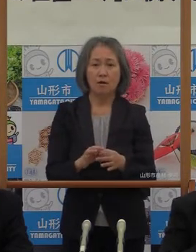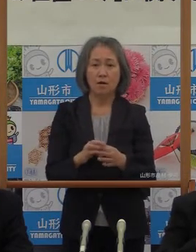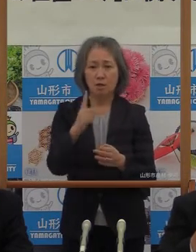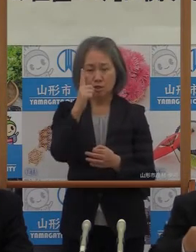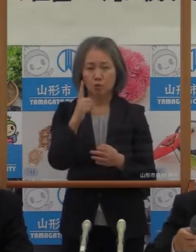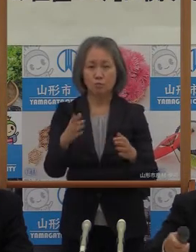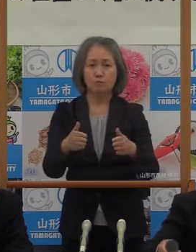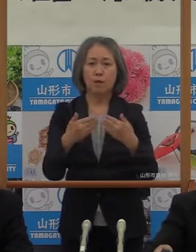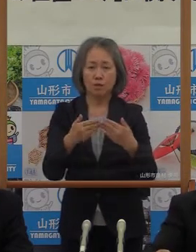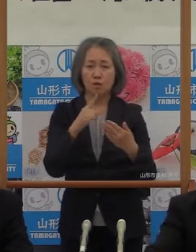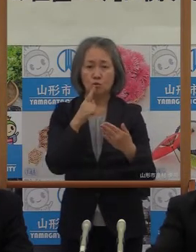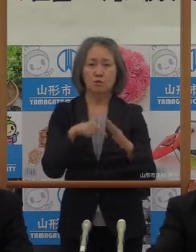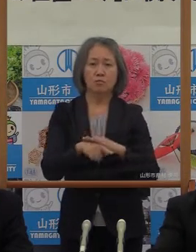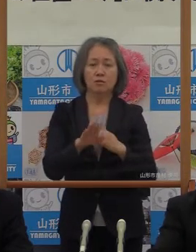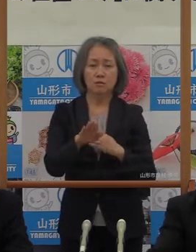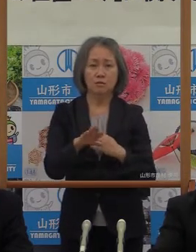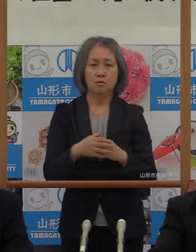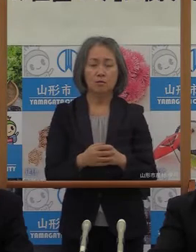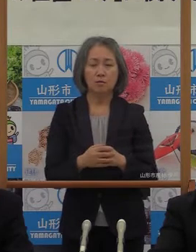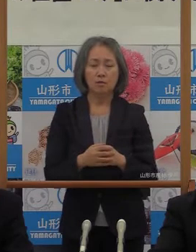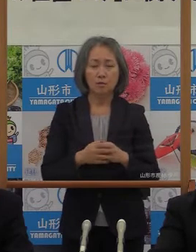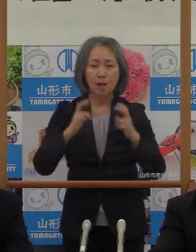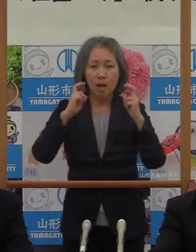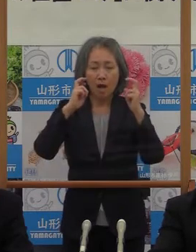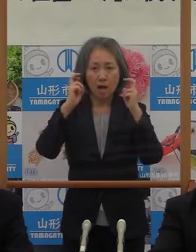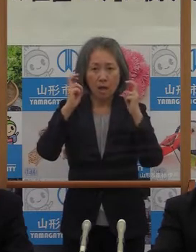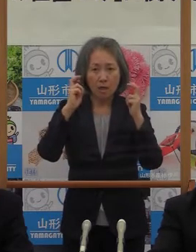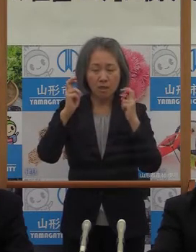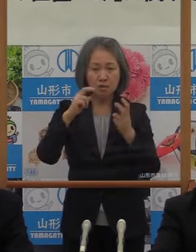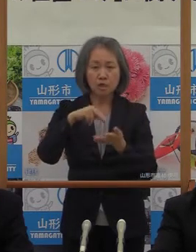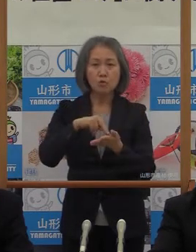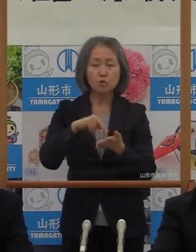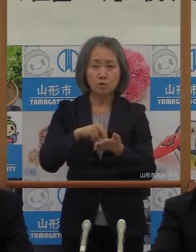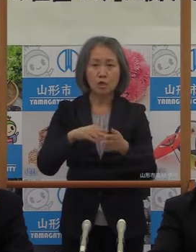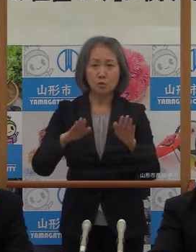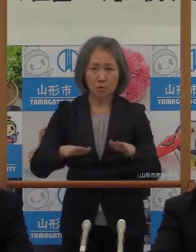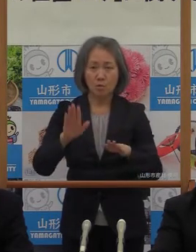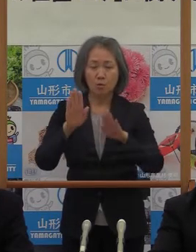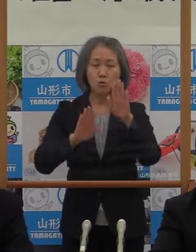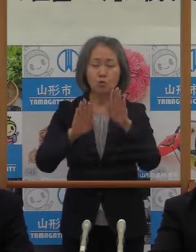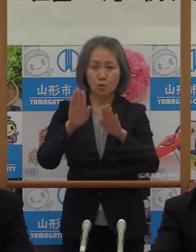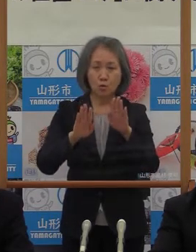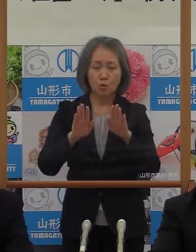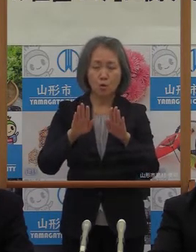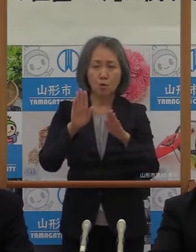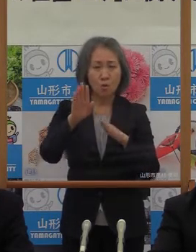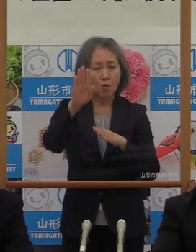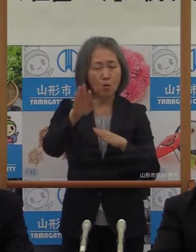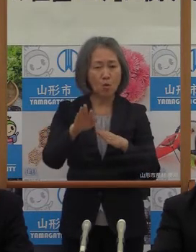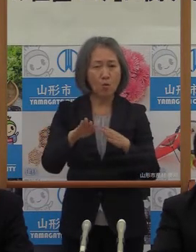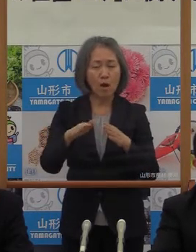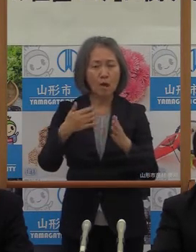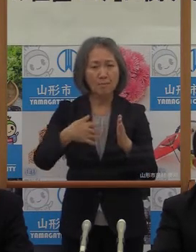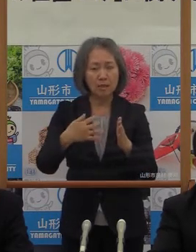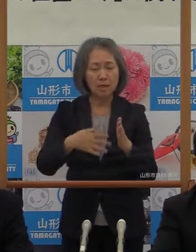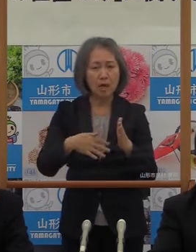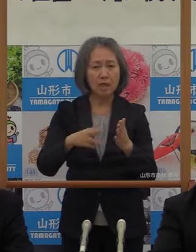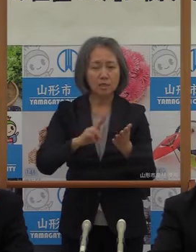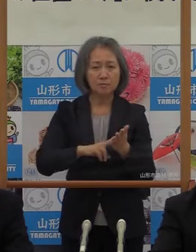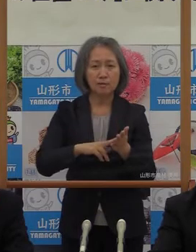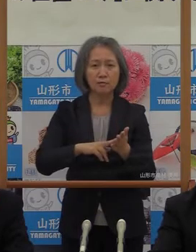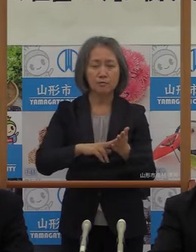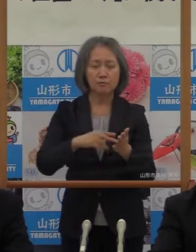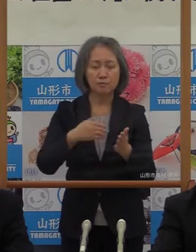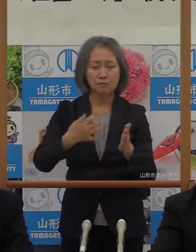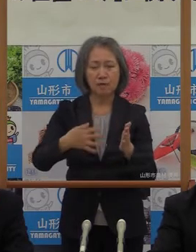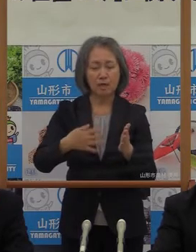願いします。 そういたしますと、その企業として現在の状況というのは、先ほどその今後は未定という話でしたけども、